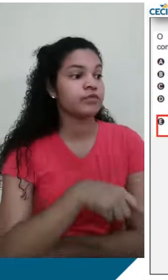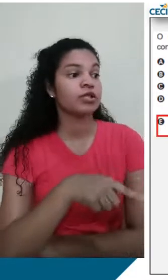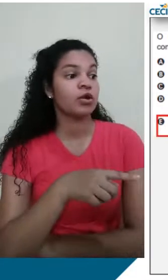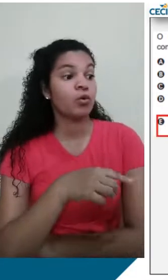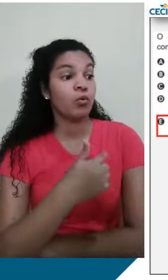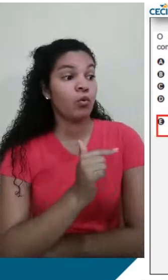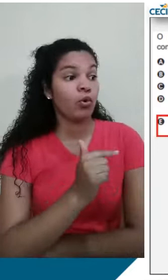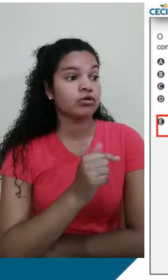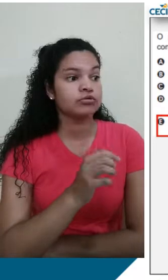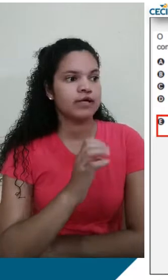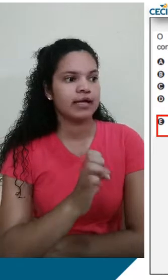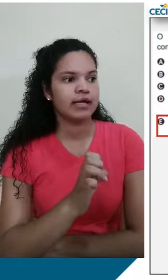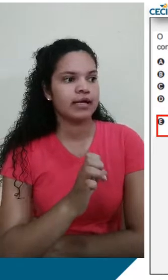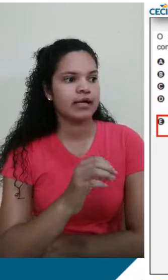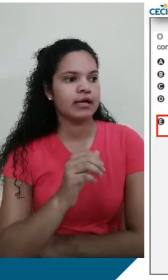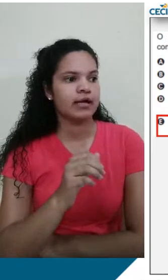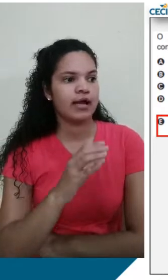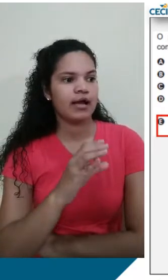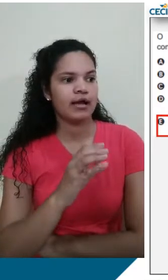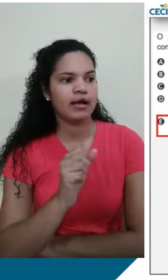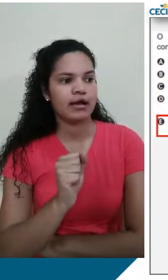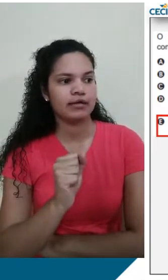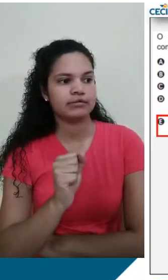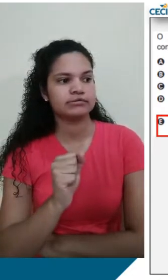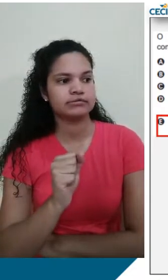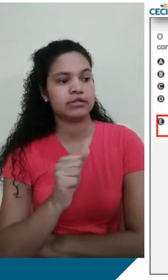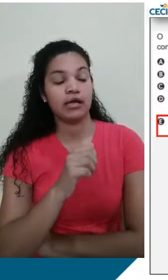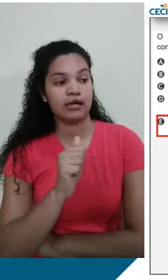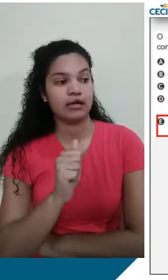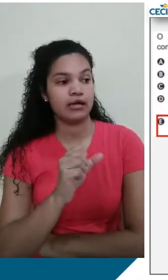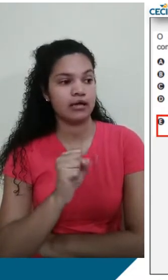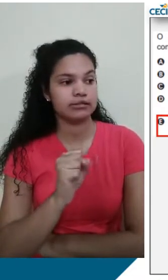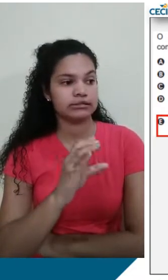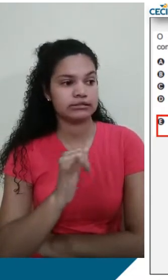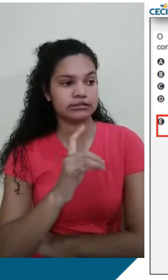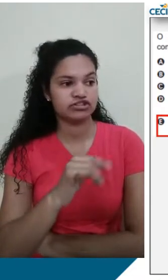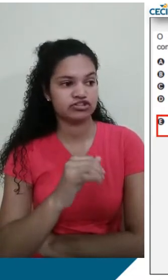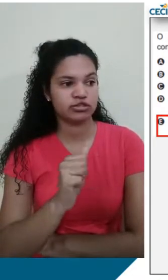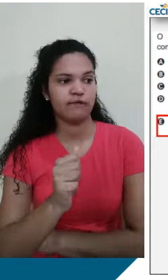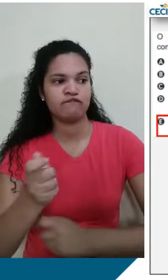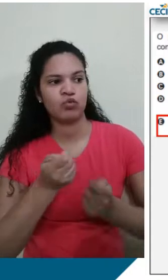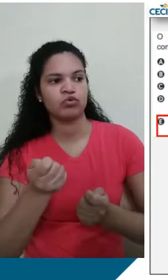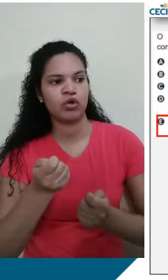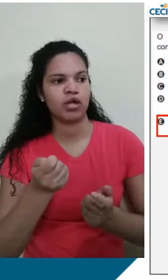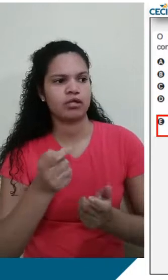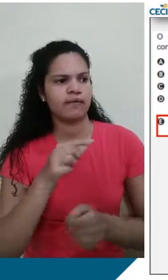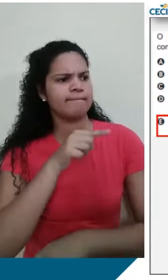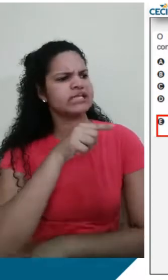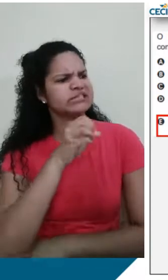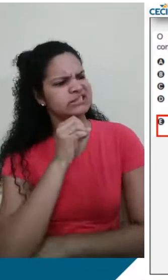que a densidade das assídias foi controlada, apesar de não representarem os menores organismos. Se